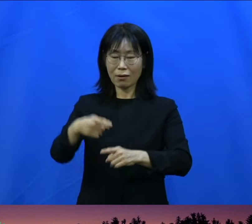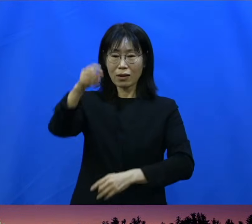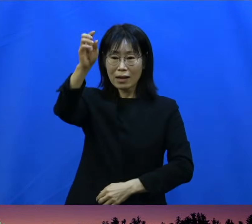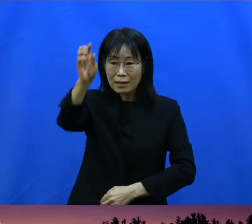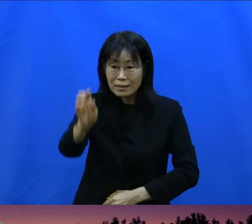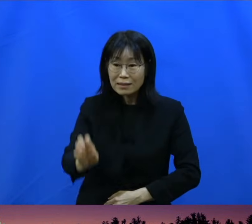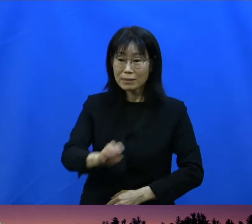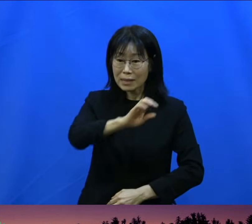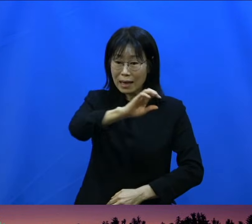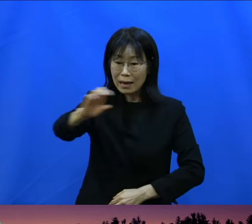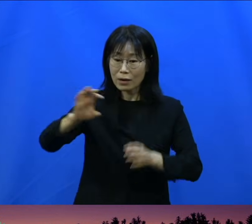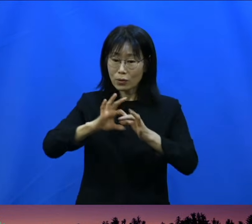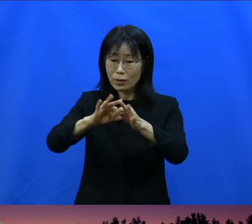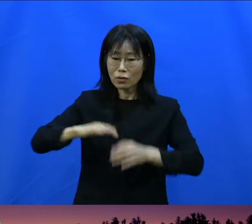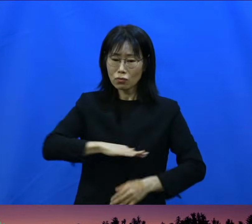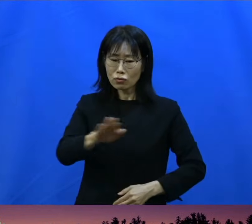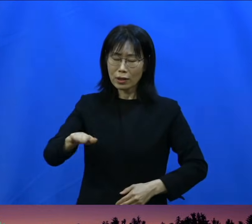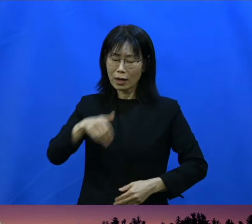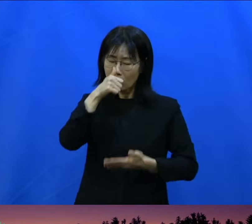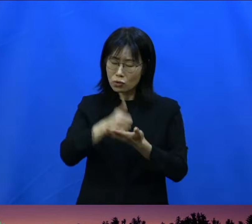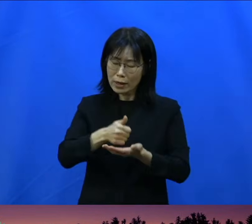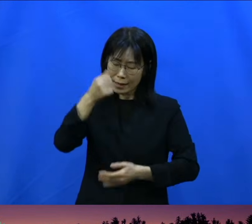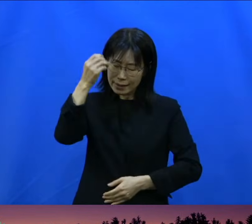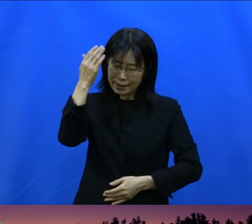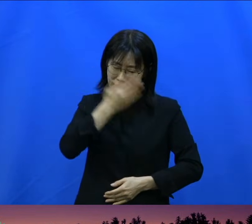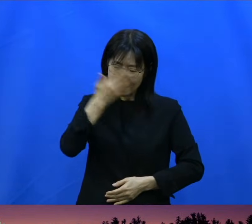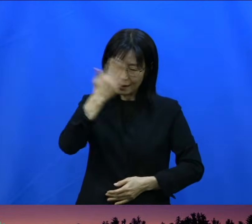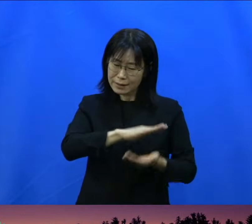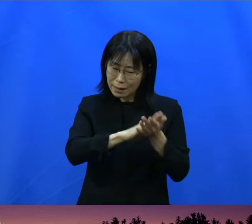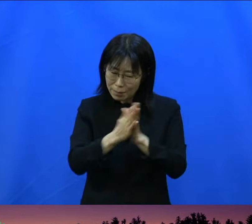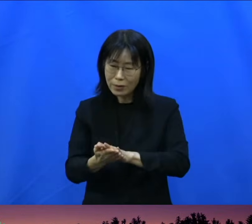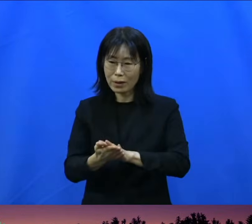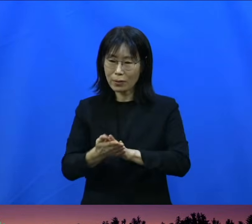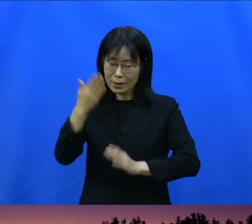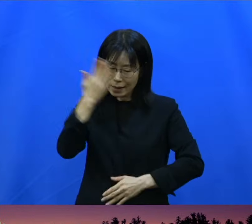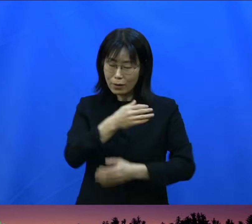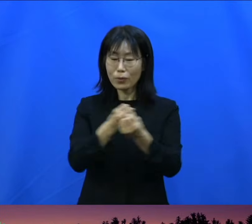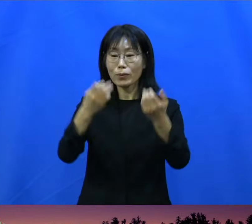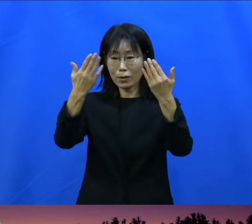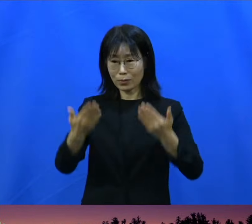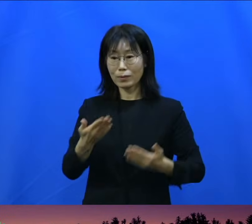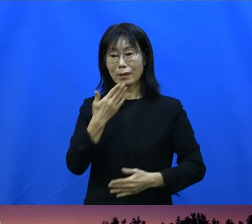우리를 정결케 하는 작업, 그렇죠? 정결케 하는 작업.